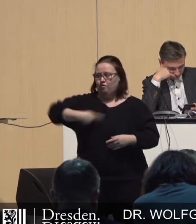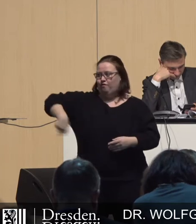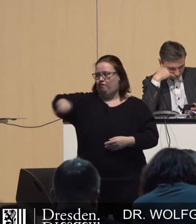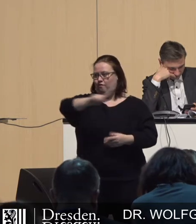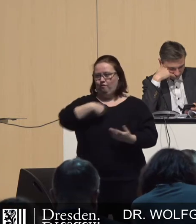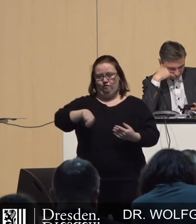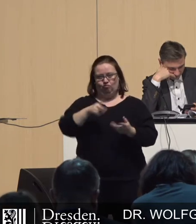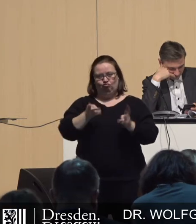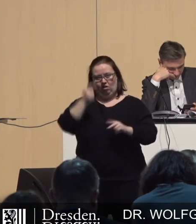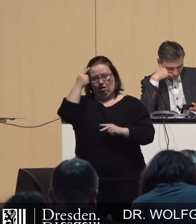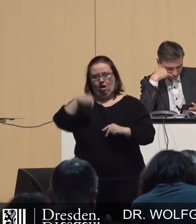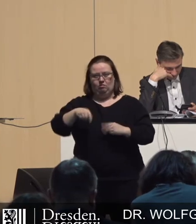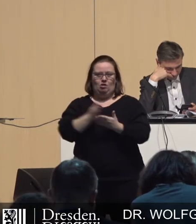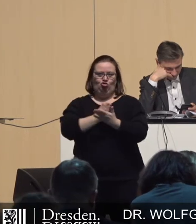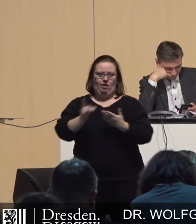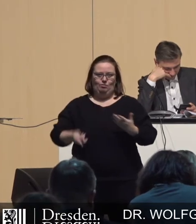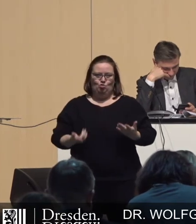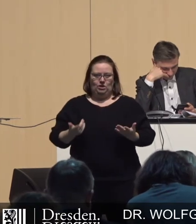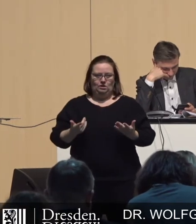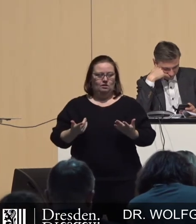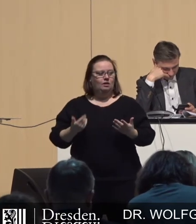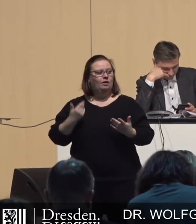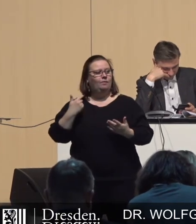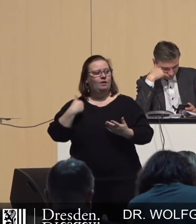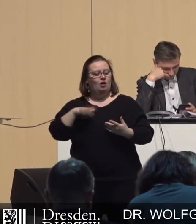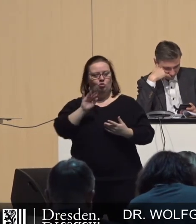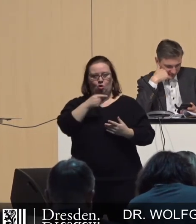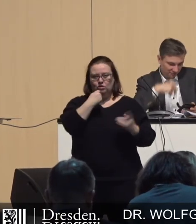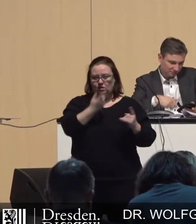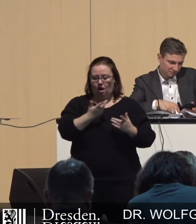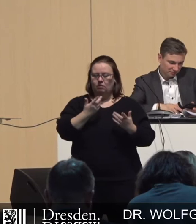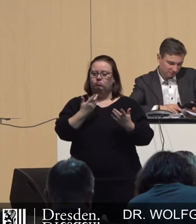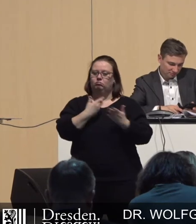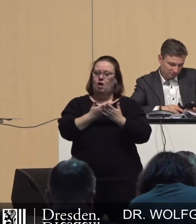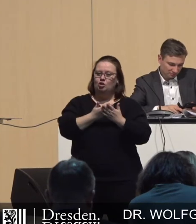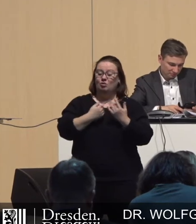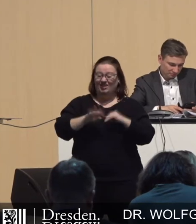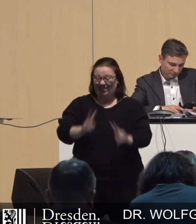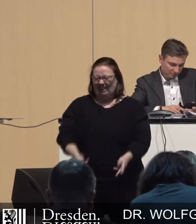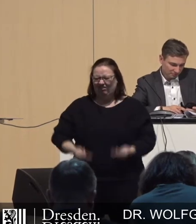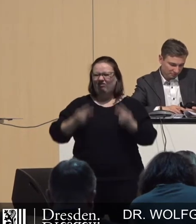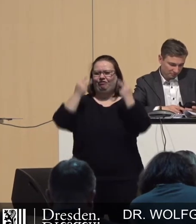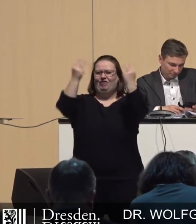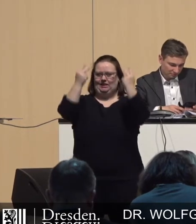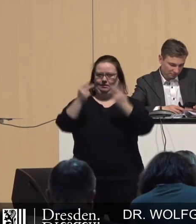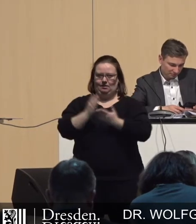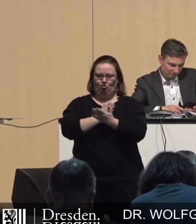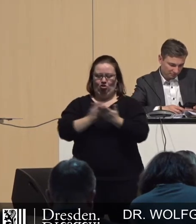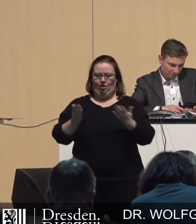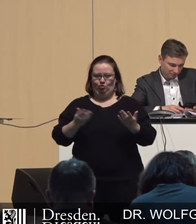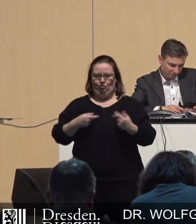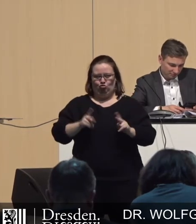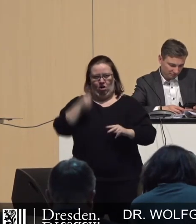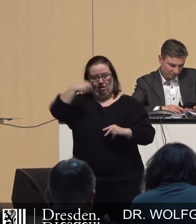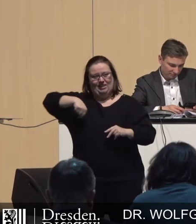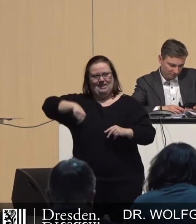dieser Stadtrat zu treffen hat. Herr Schäuber hat auch davon gesprochen, dass es vielleicht die wichtigste Entscheidung des Stadtrats in